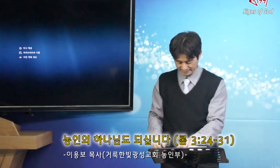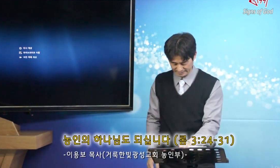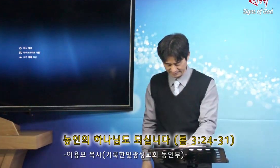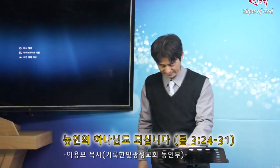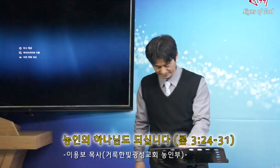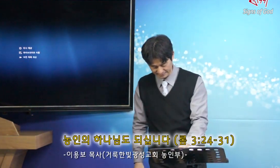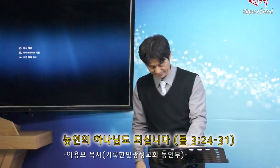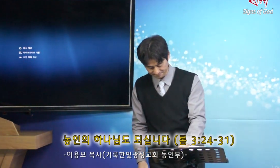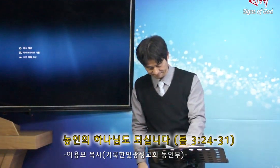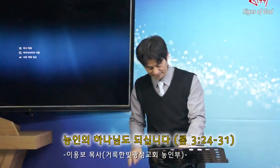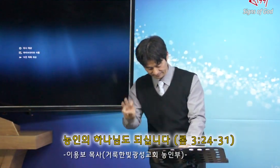30절까지